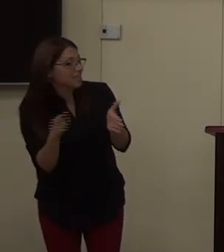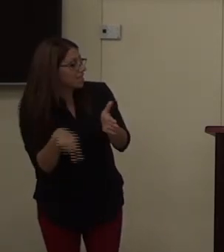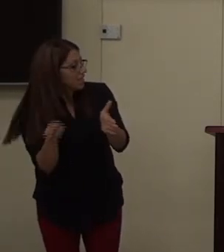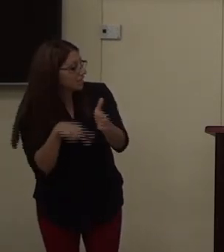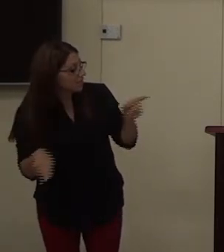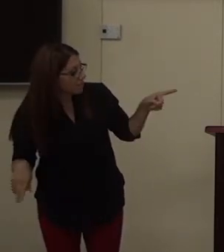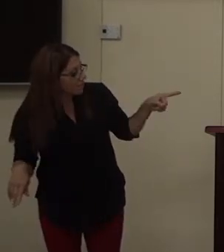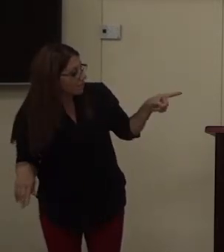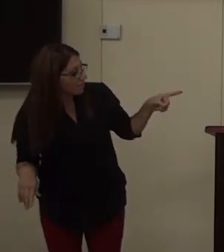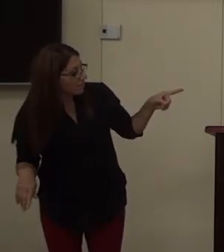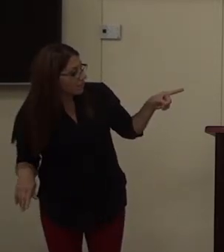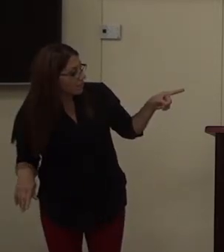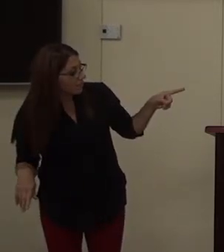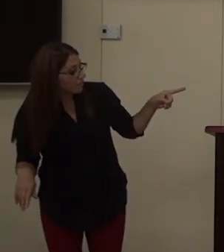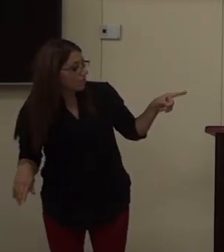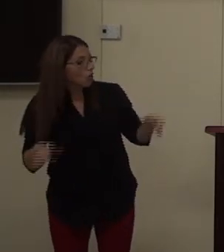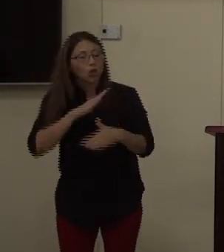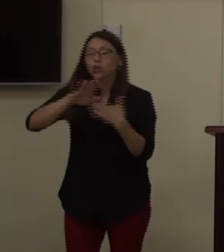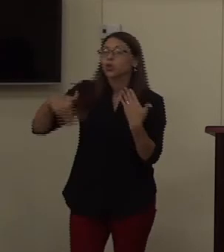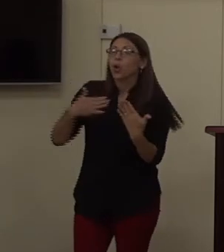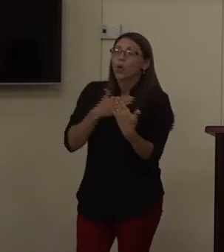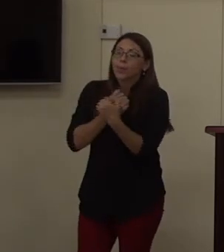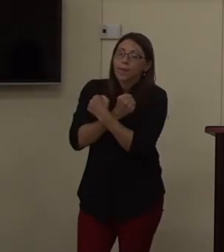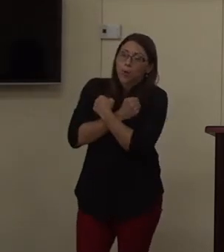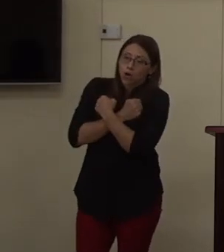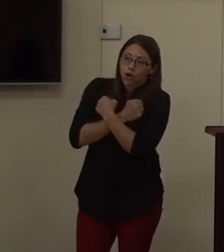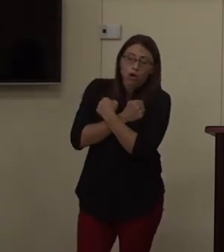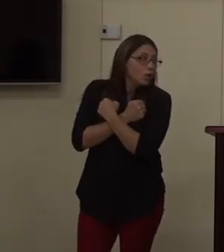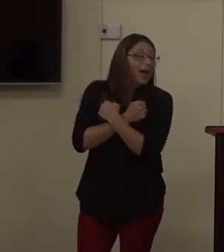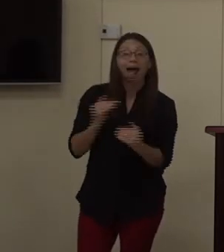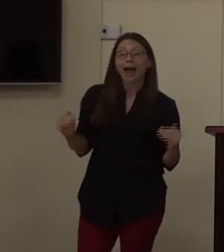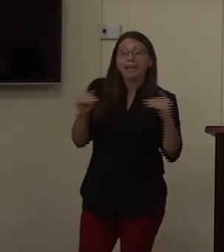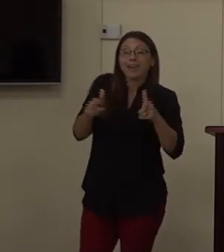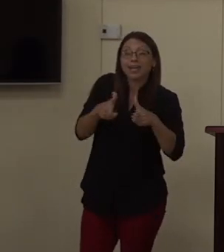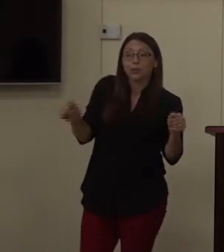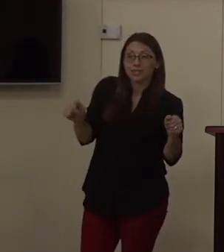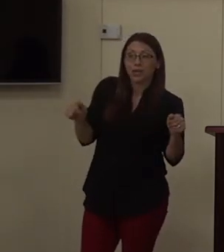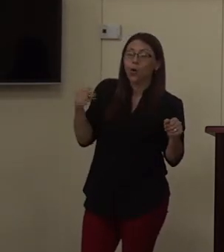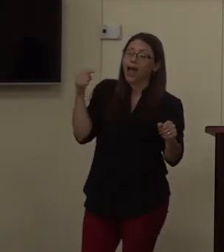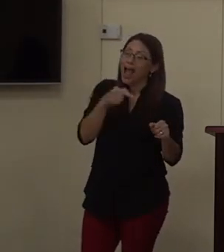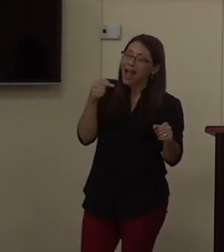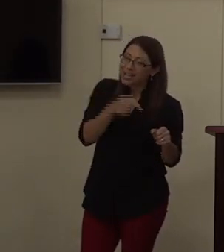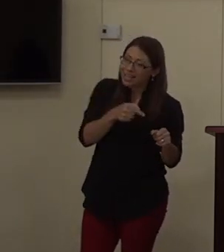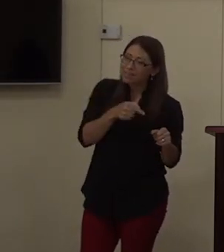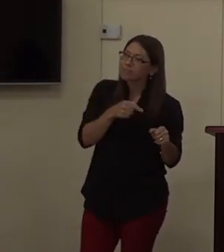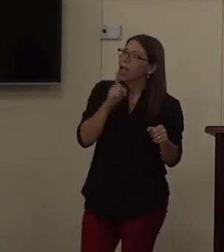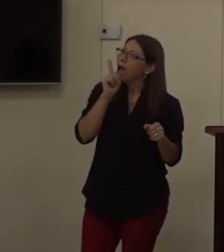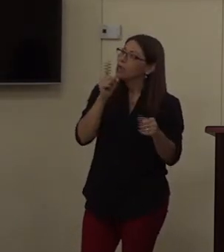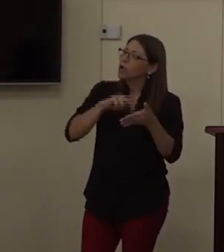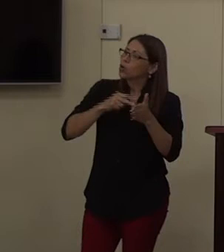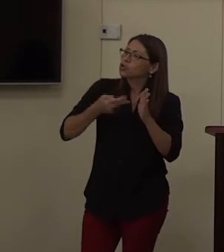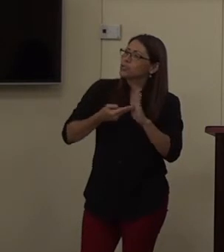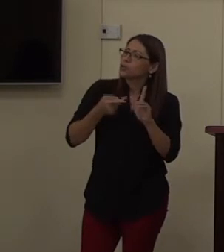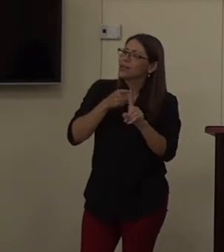chífana tu rojo, todo mi amor. Aquí ya a nivel lingüístico hay totalmente, digamos, una conceptualización vista